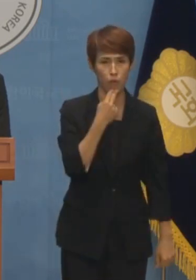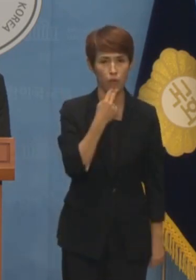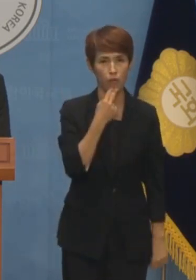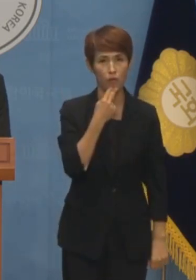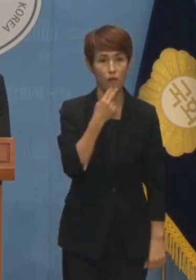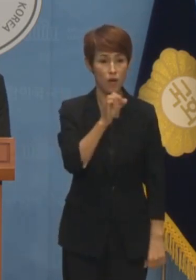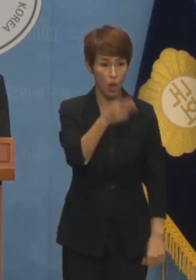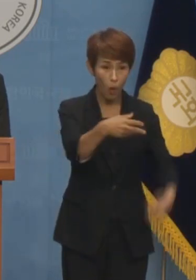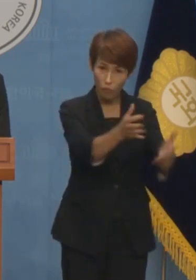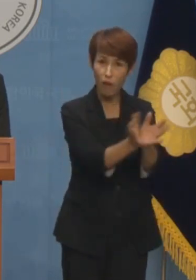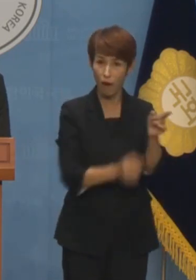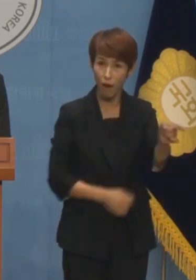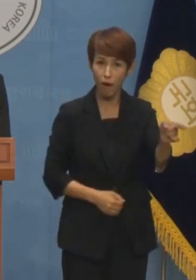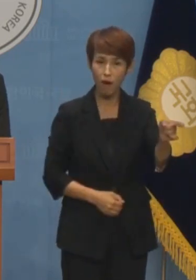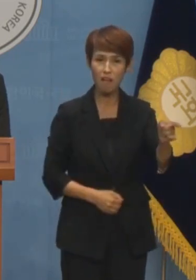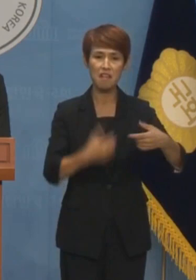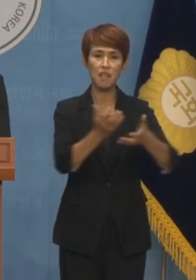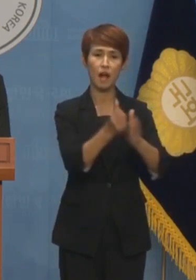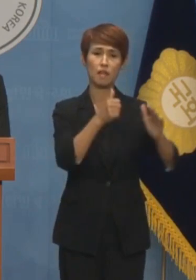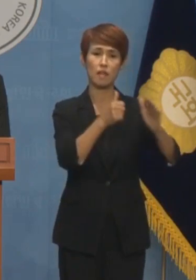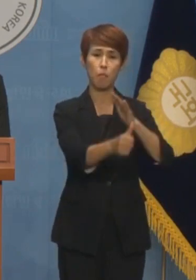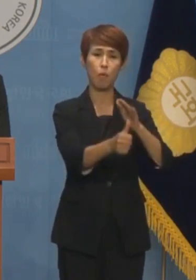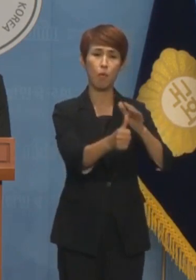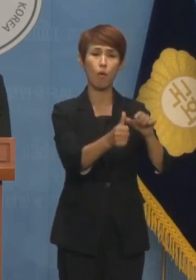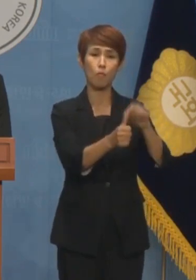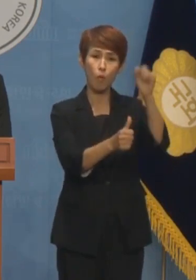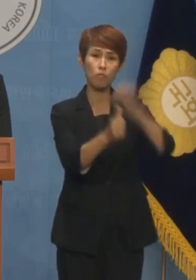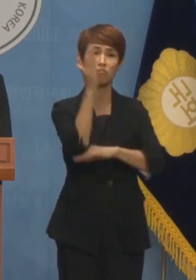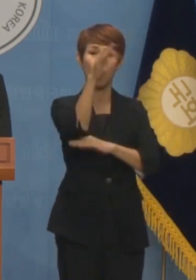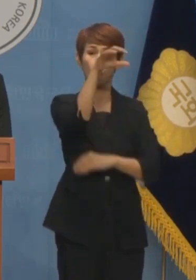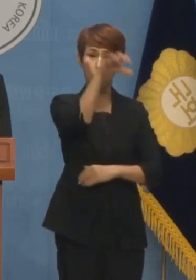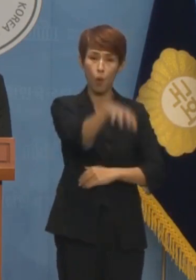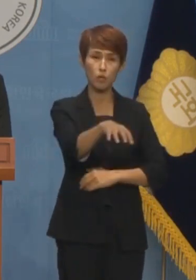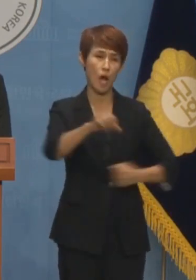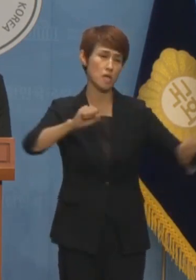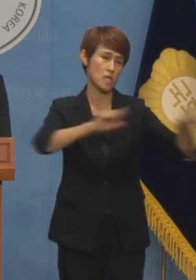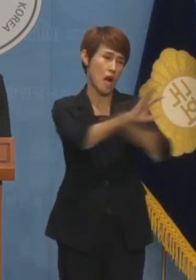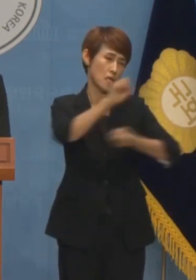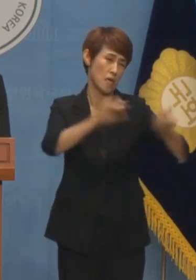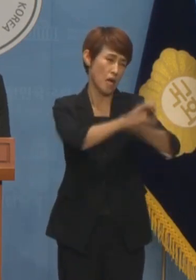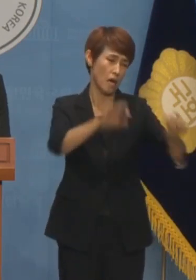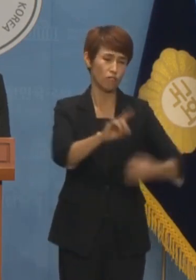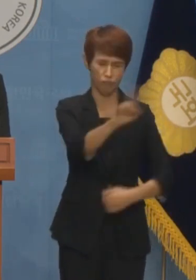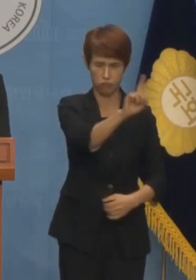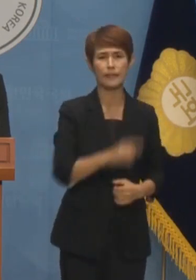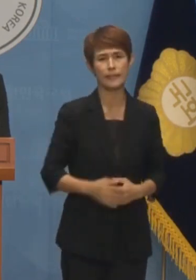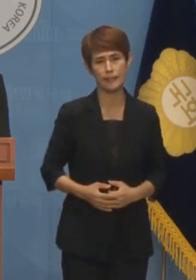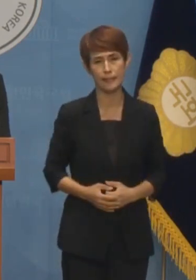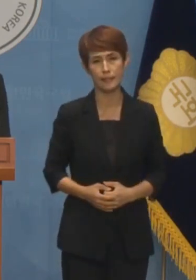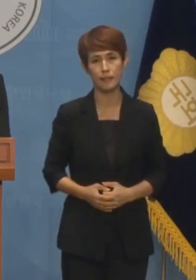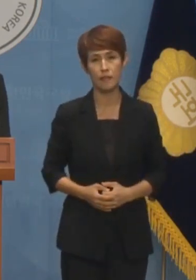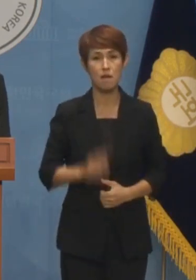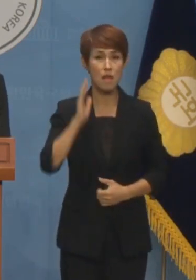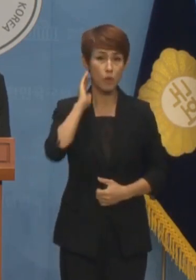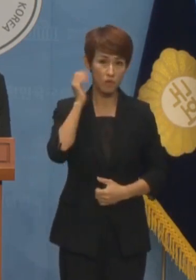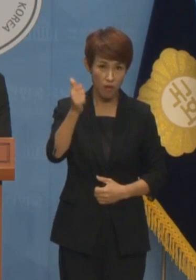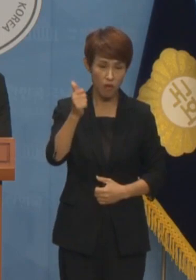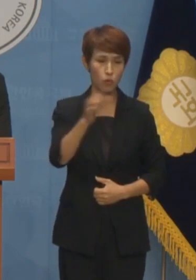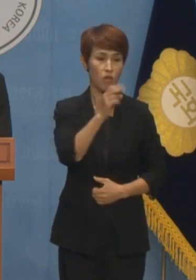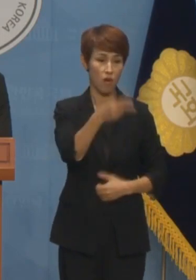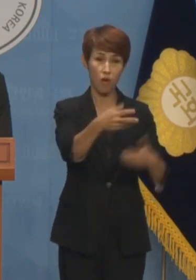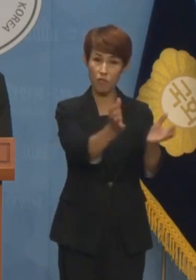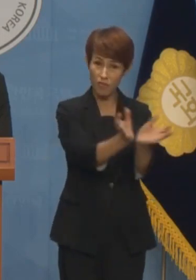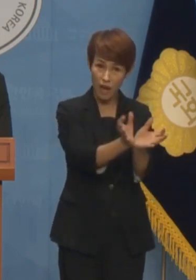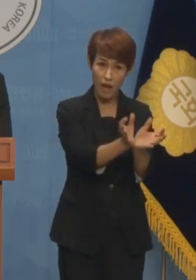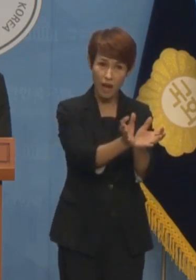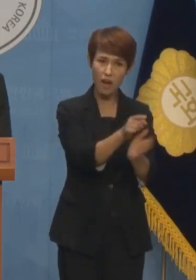집권 여당은 당대표를 뽑는 연설회장을 폭력 사태로 물들였습니다. 대통령과 집권 여당, 그